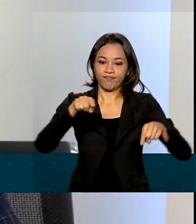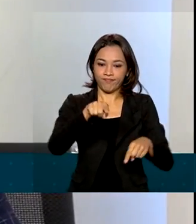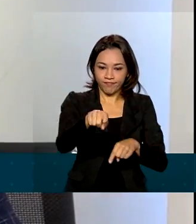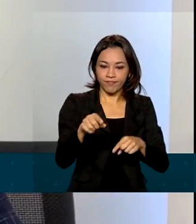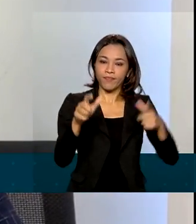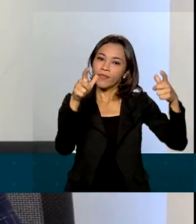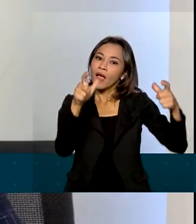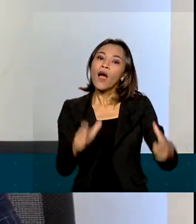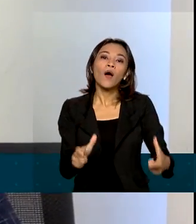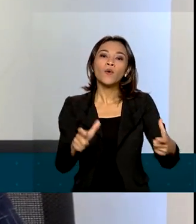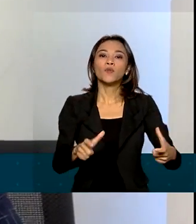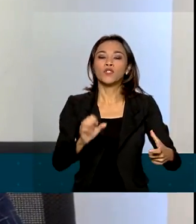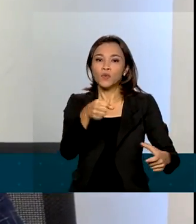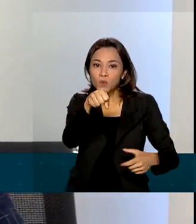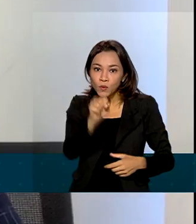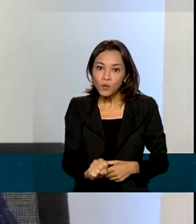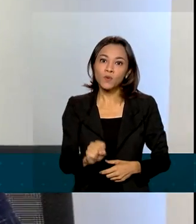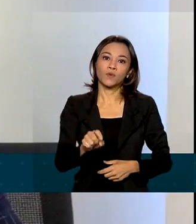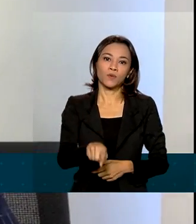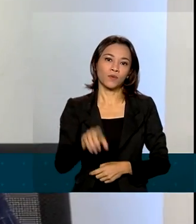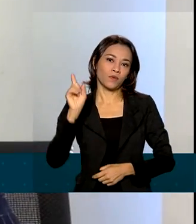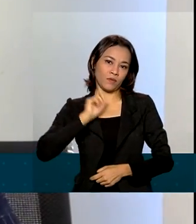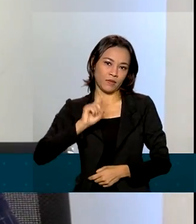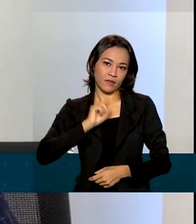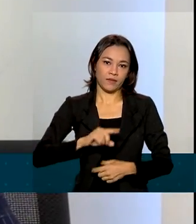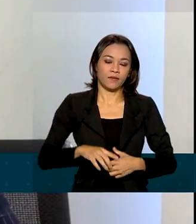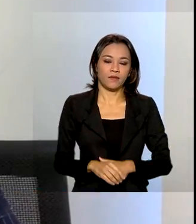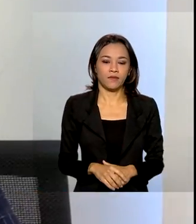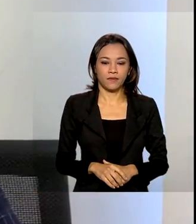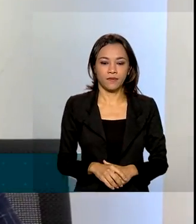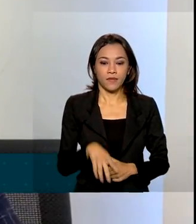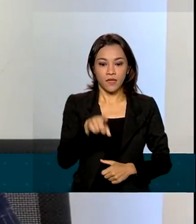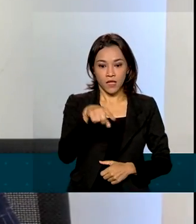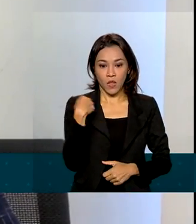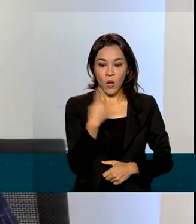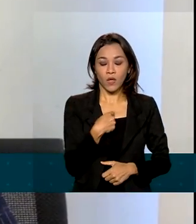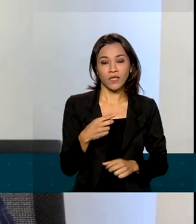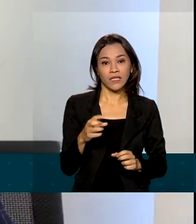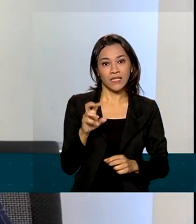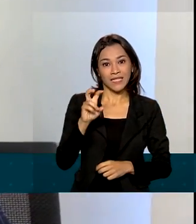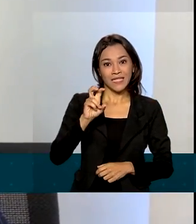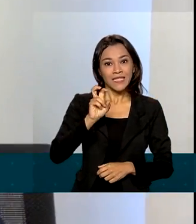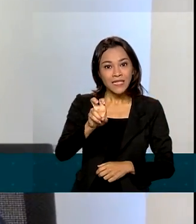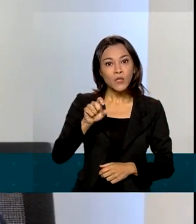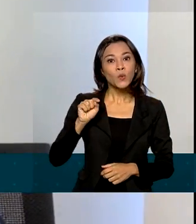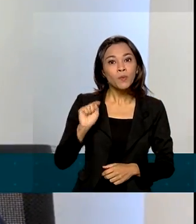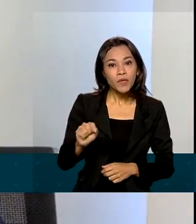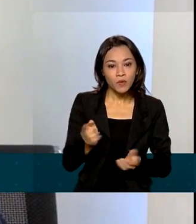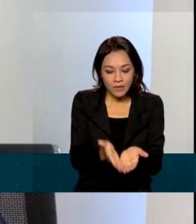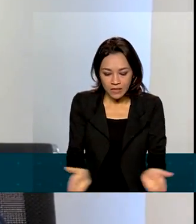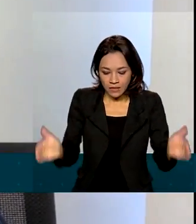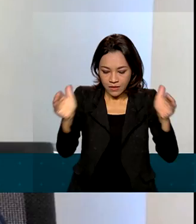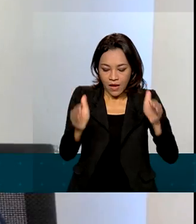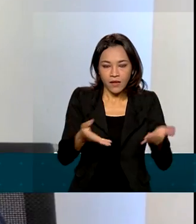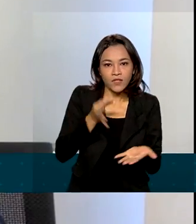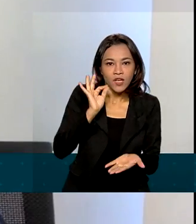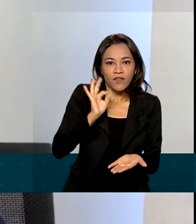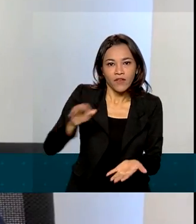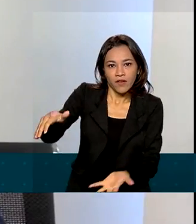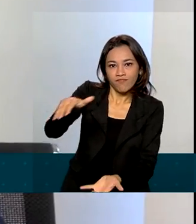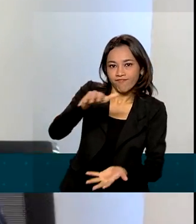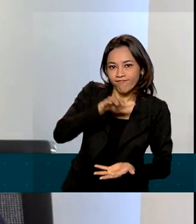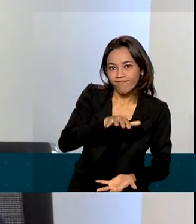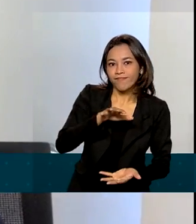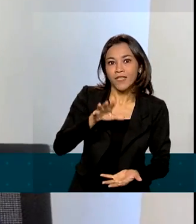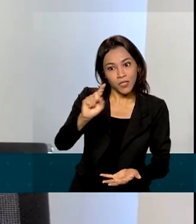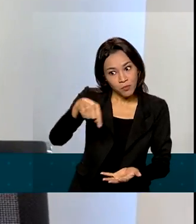Gerais no sul de Minas Gerais a gente tinha uma expectativa de produção de 5000 sacas de café e no próximo ano nós estão